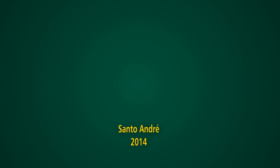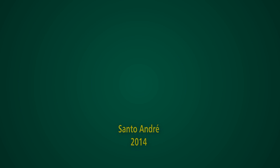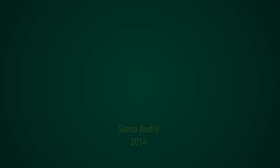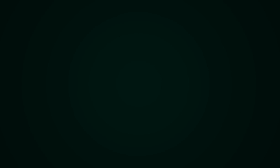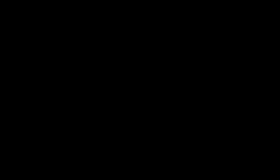.ur As estão